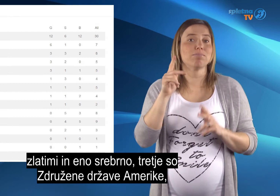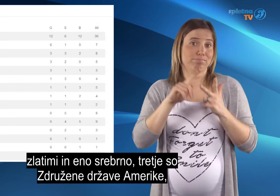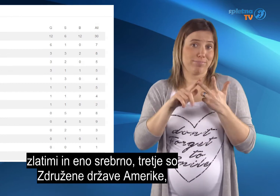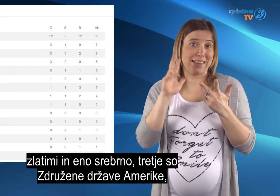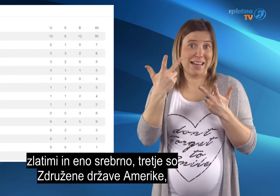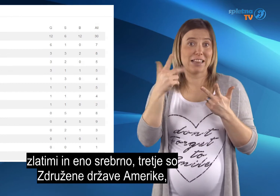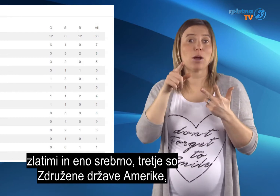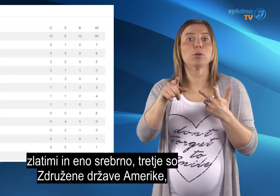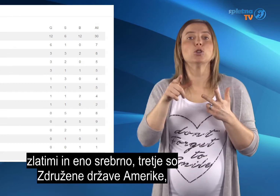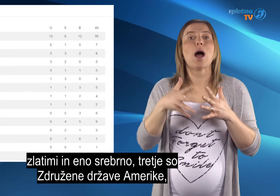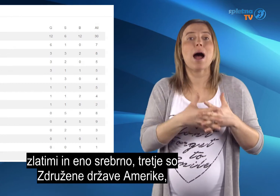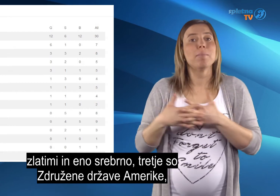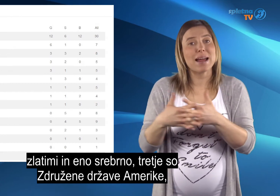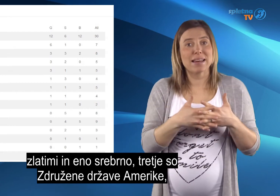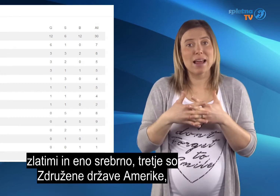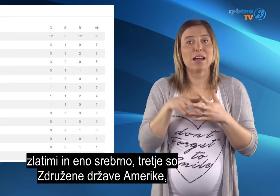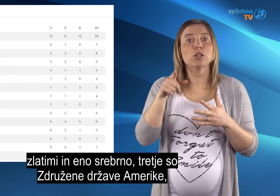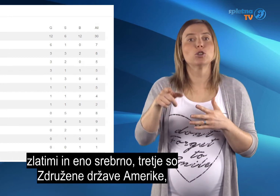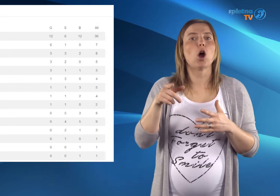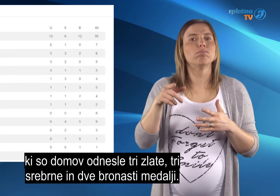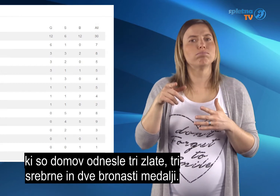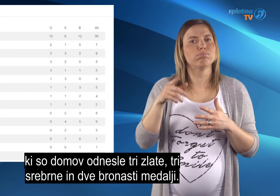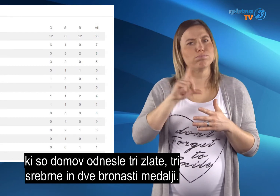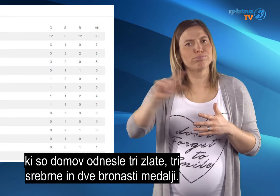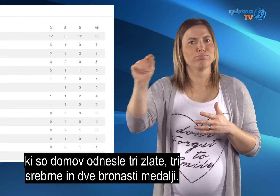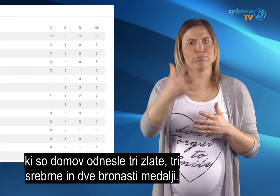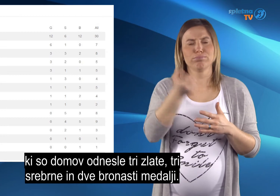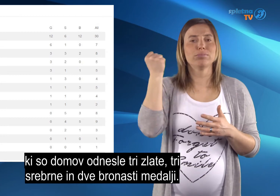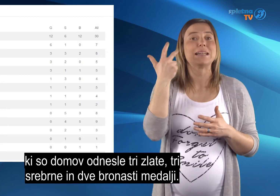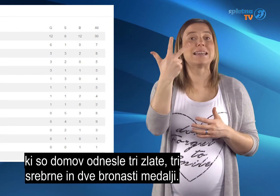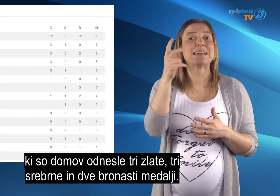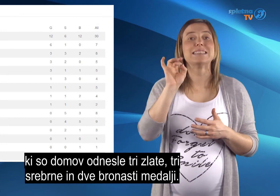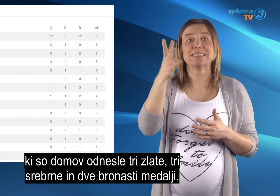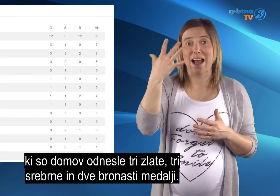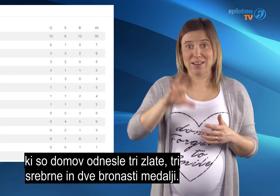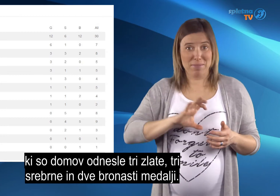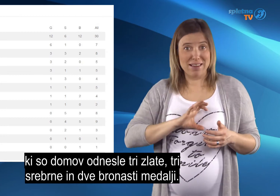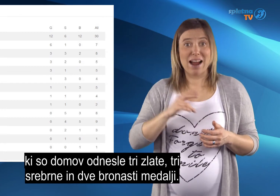Amerike, ki so domov odnesle 3 zlate, 3 srebrne in 2 bronasti medalji.